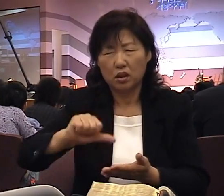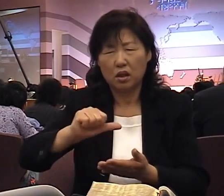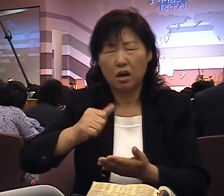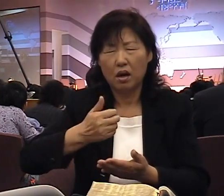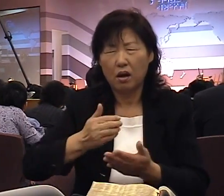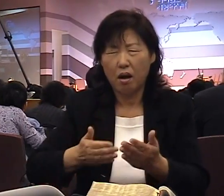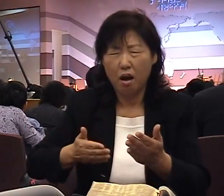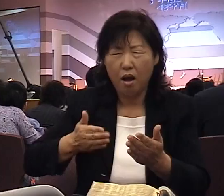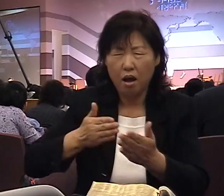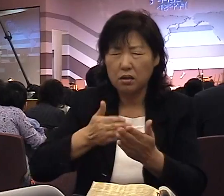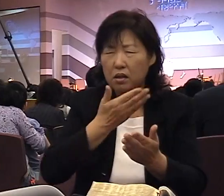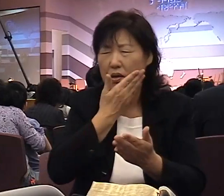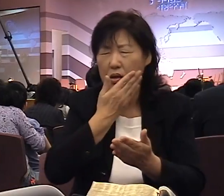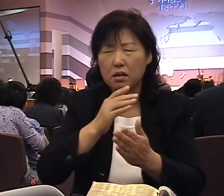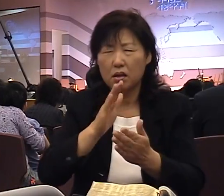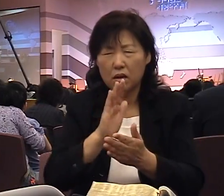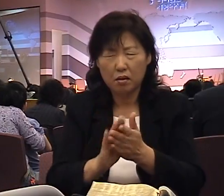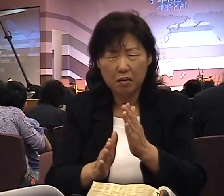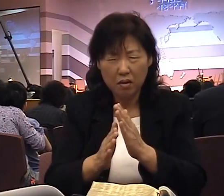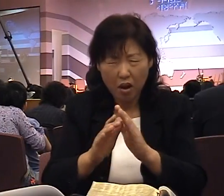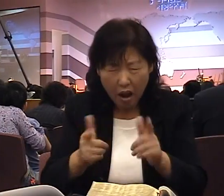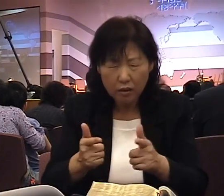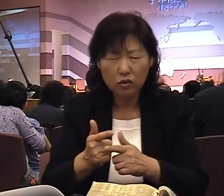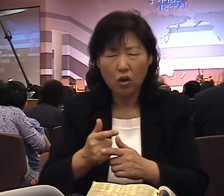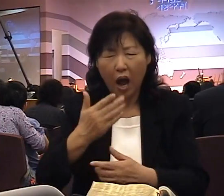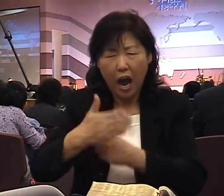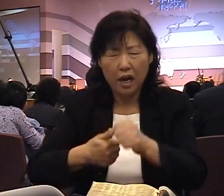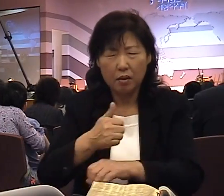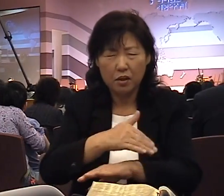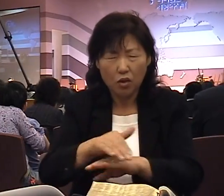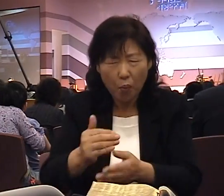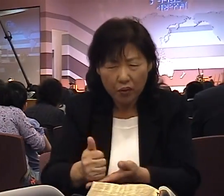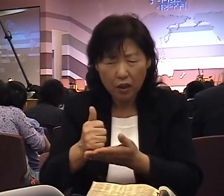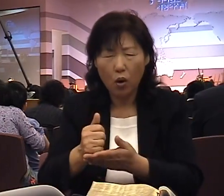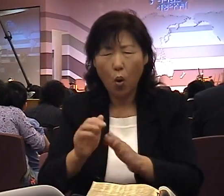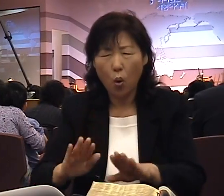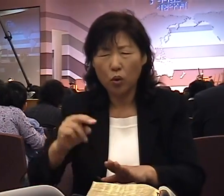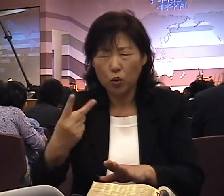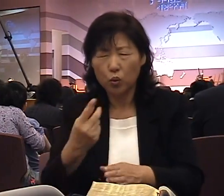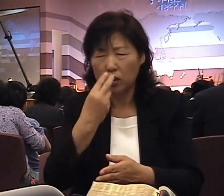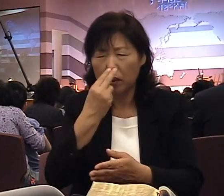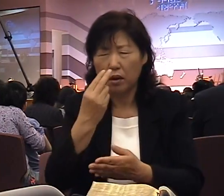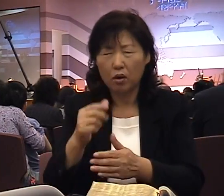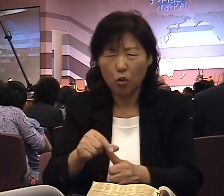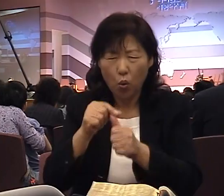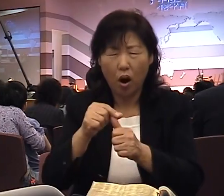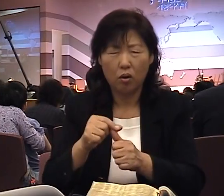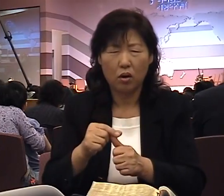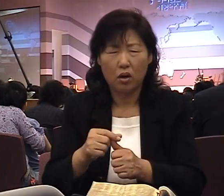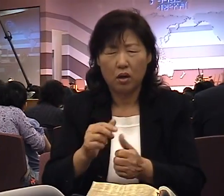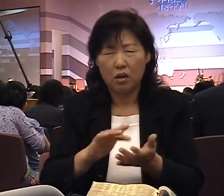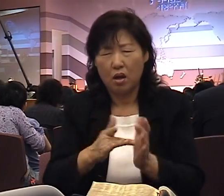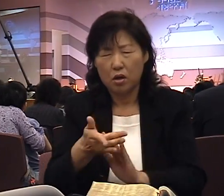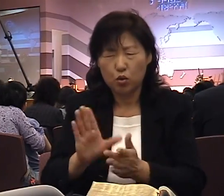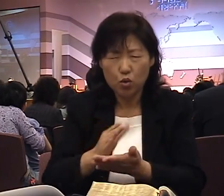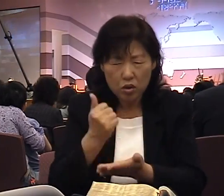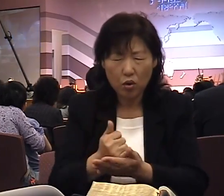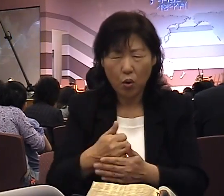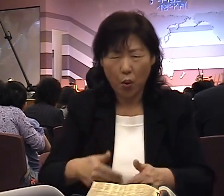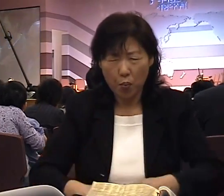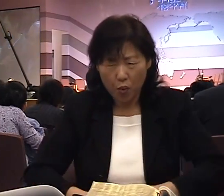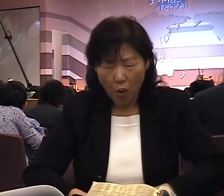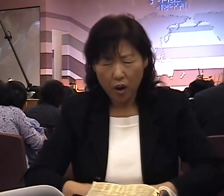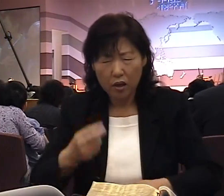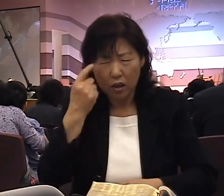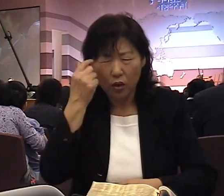독생자까지 아끼지 아니하시고 보내주신 하나님의 섭리가 오늘도 생명을 구하고 오늘도 예수 그리스도가 필요한